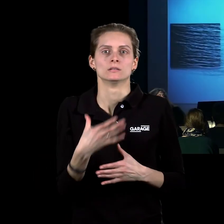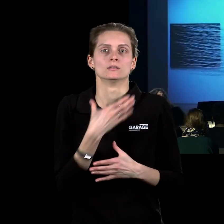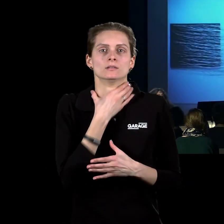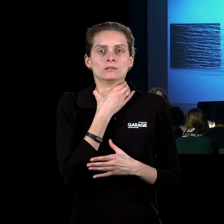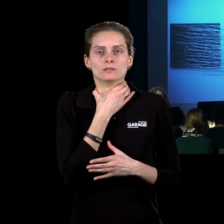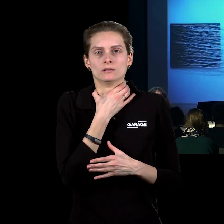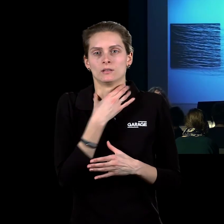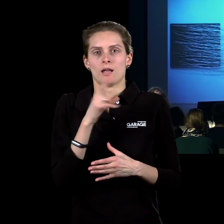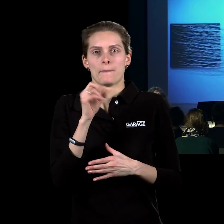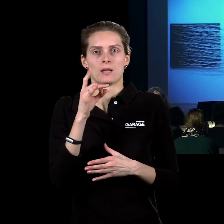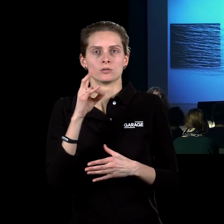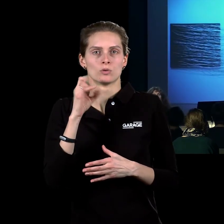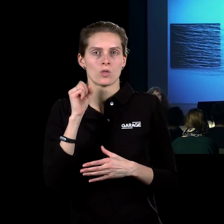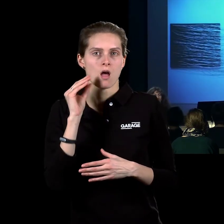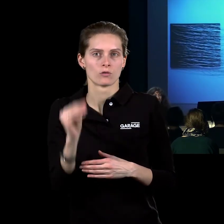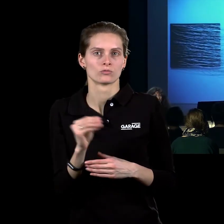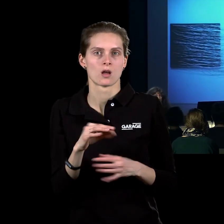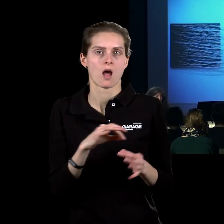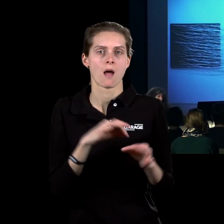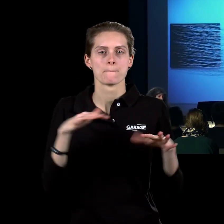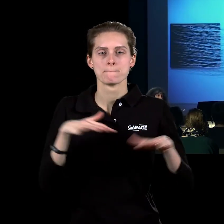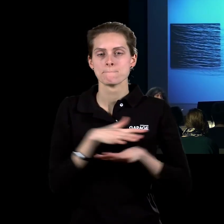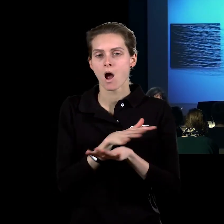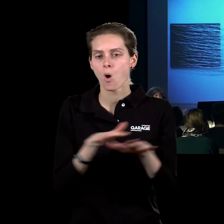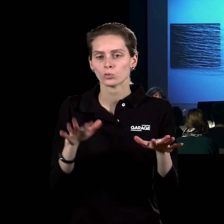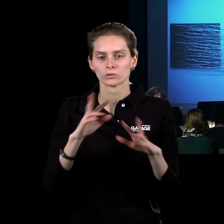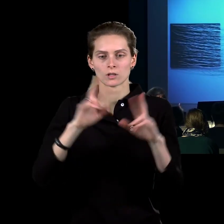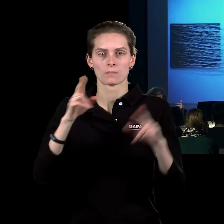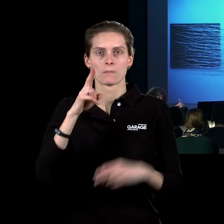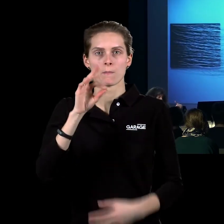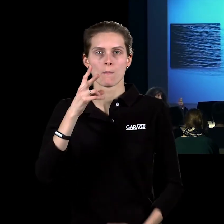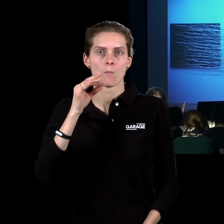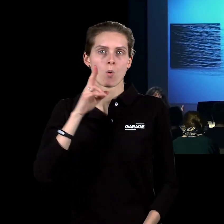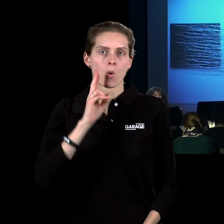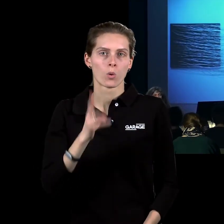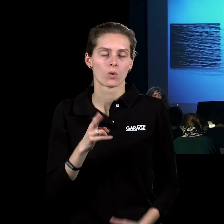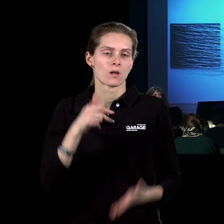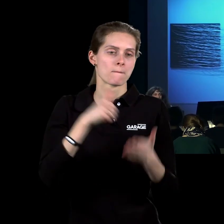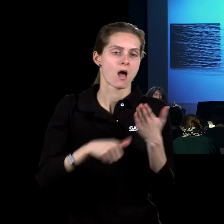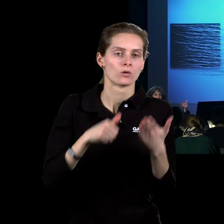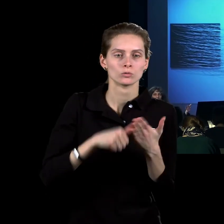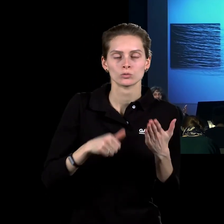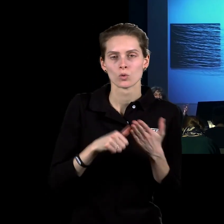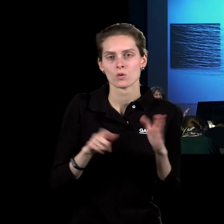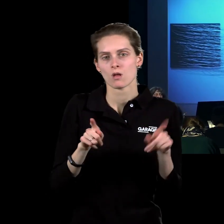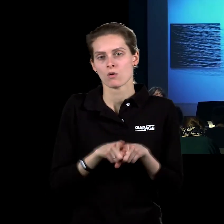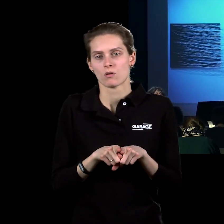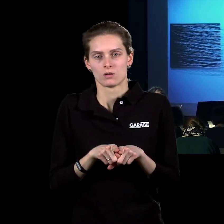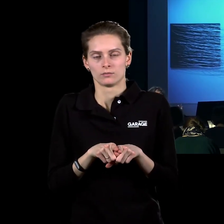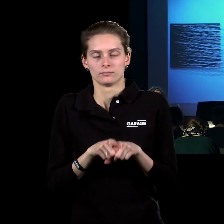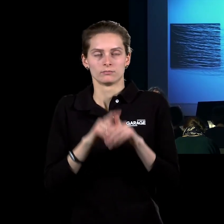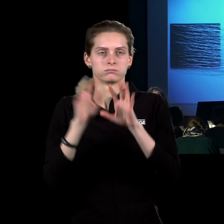персонажа. Это вот эта самая паутина поллоковских мазков, да, потеков